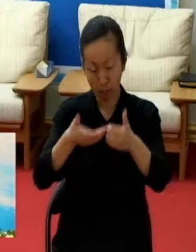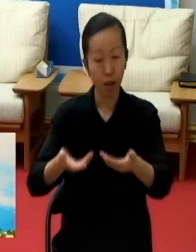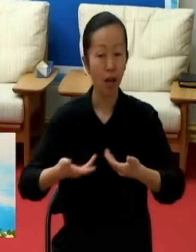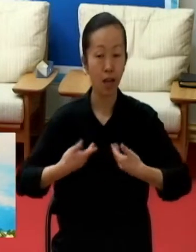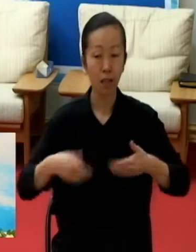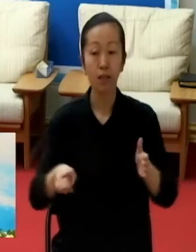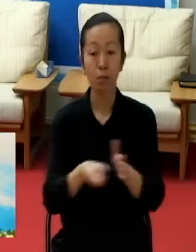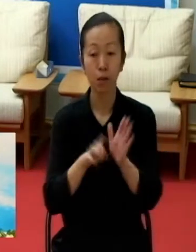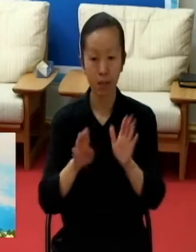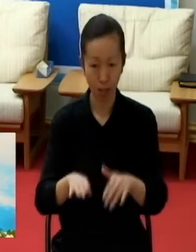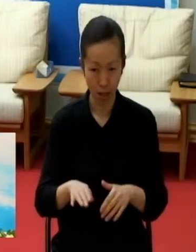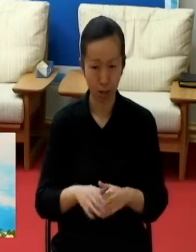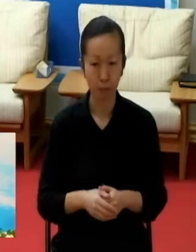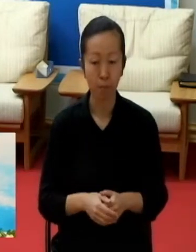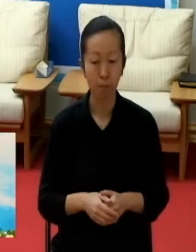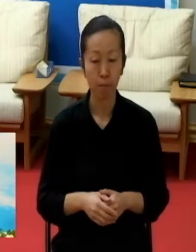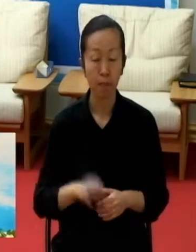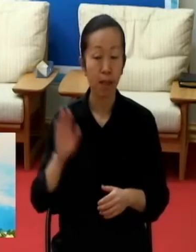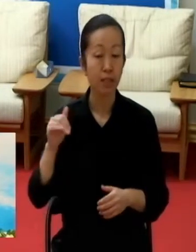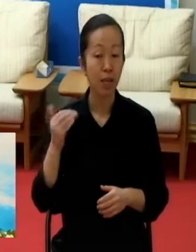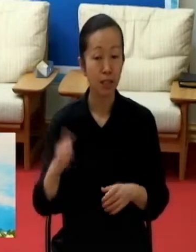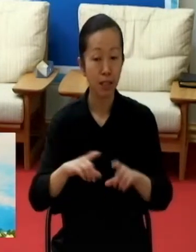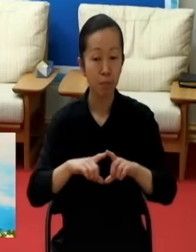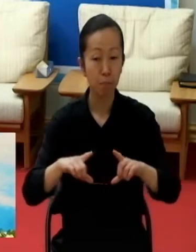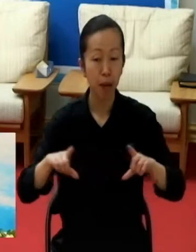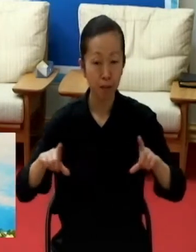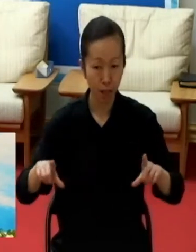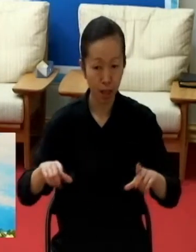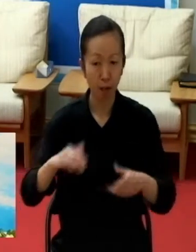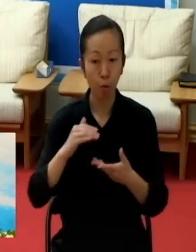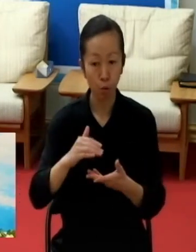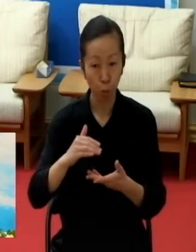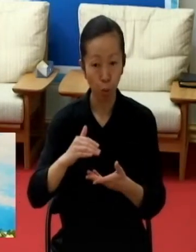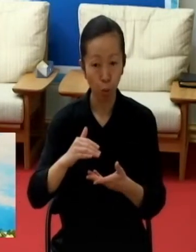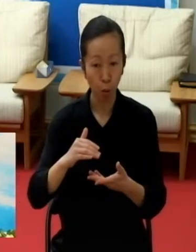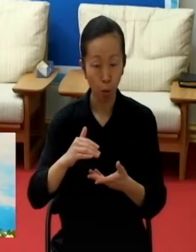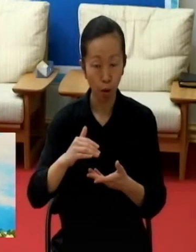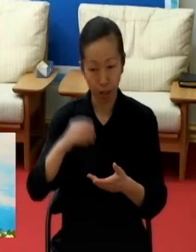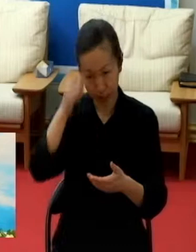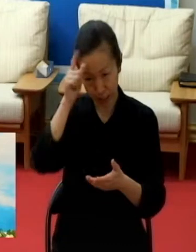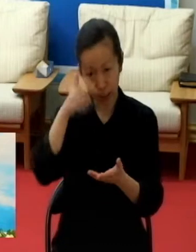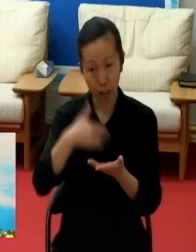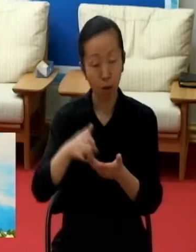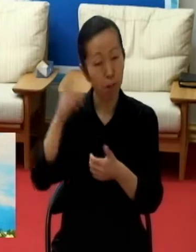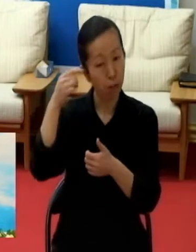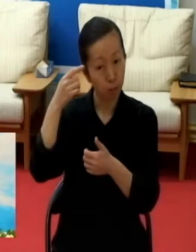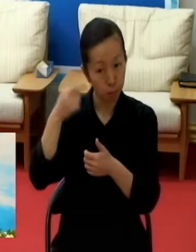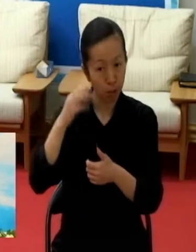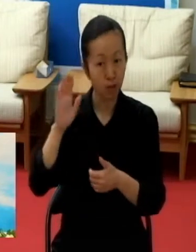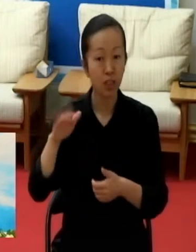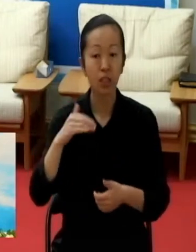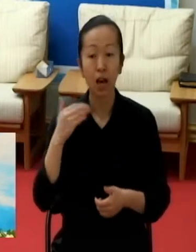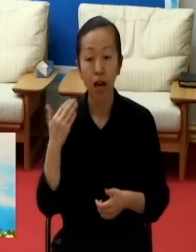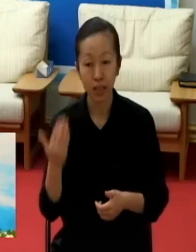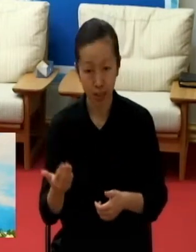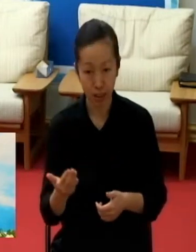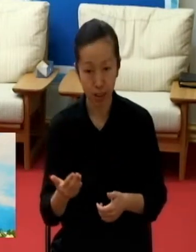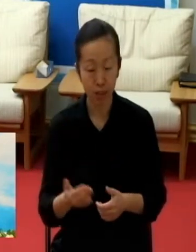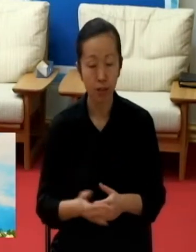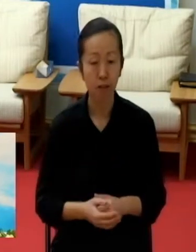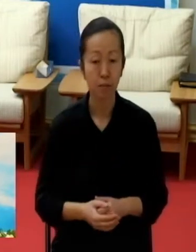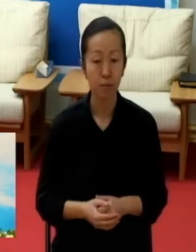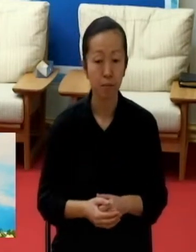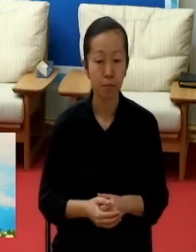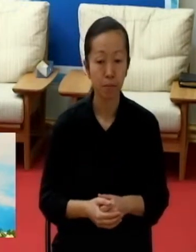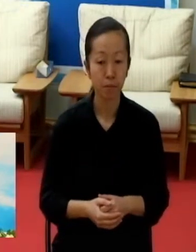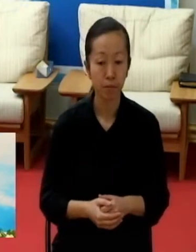근데 일반적인 것은 다 배웠습니다. しかし一般的な部分は全部学びました。 근데 본인에게 다가오는 이 영적인 괴로움,